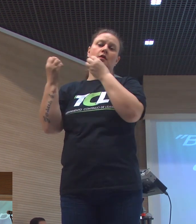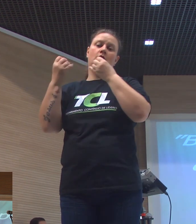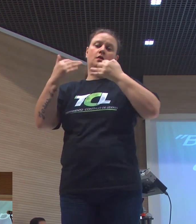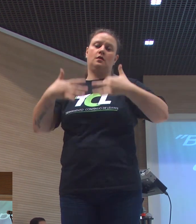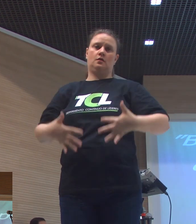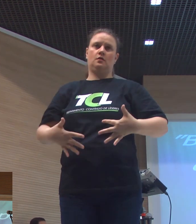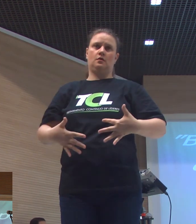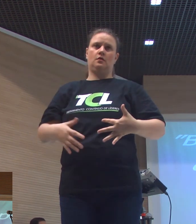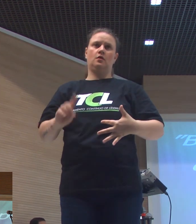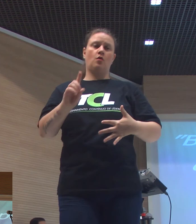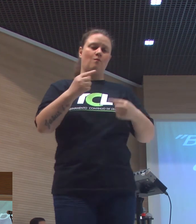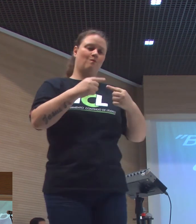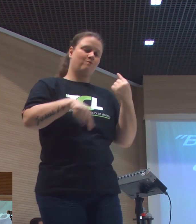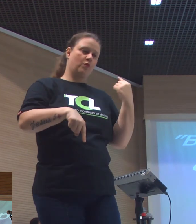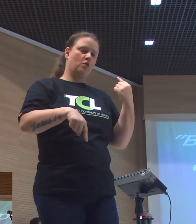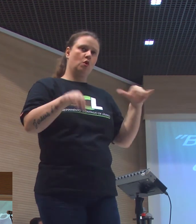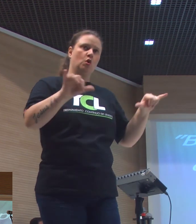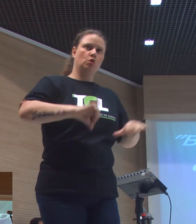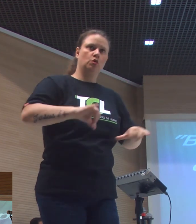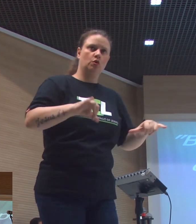de sofrer algumas